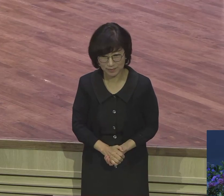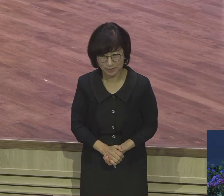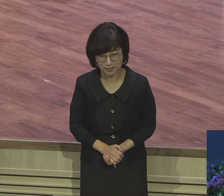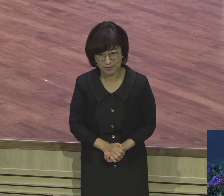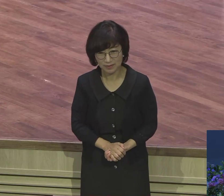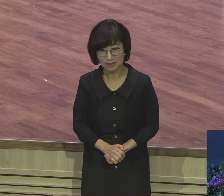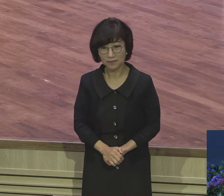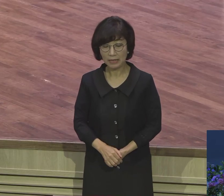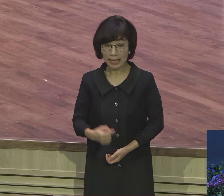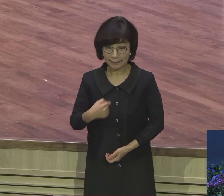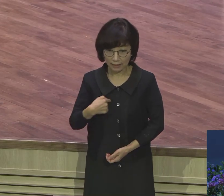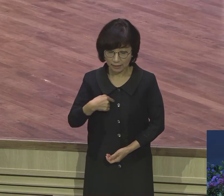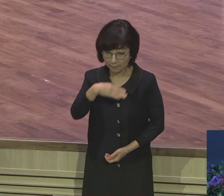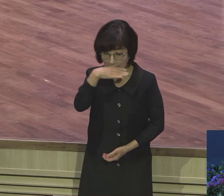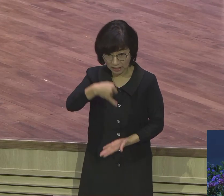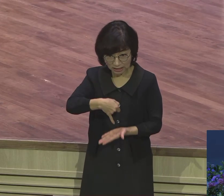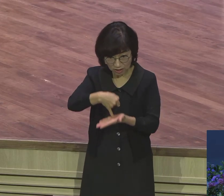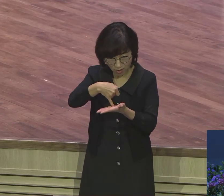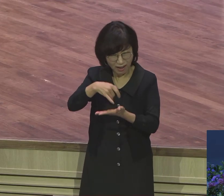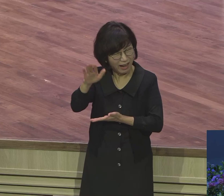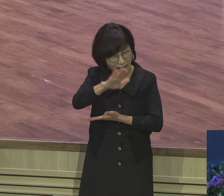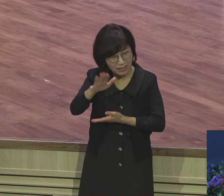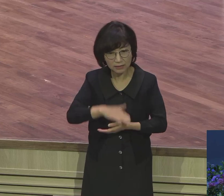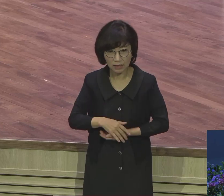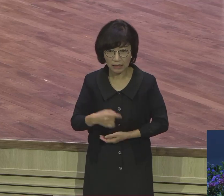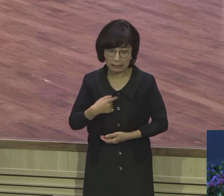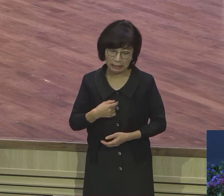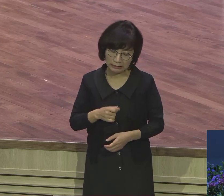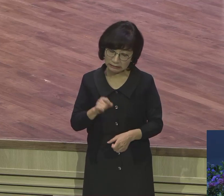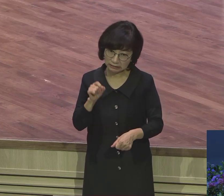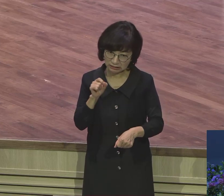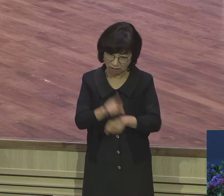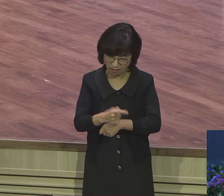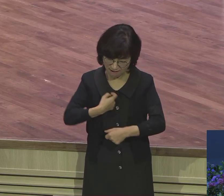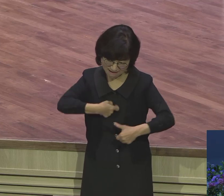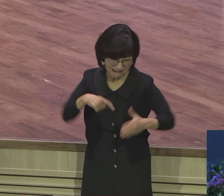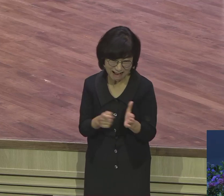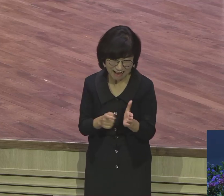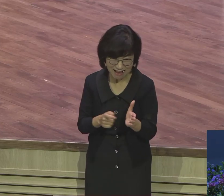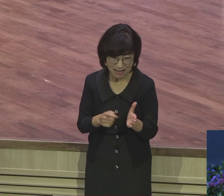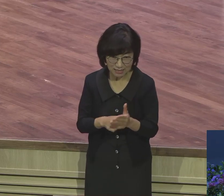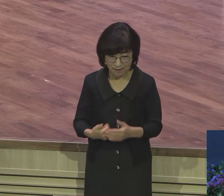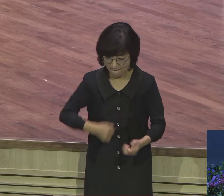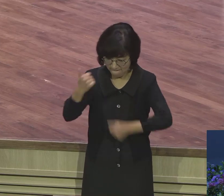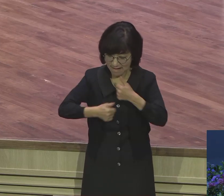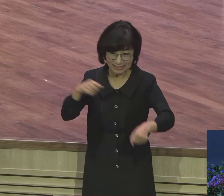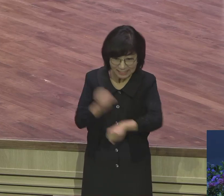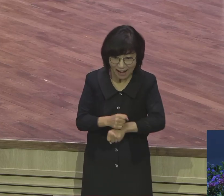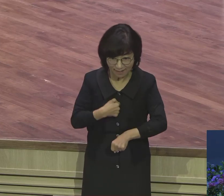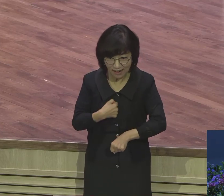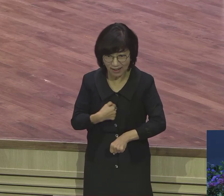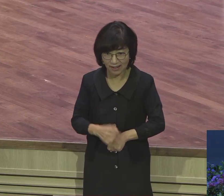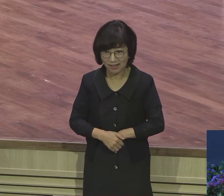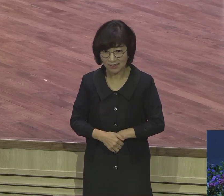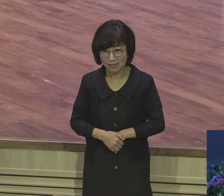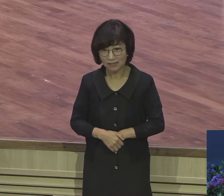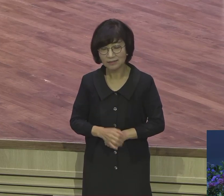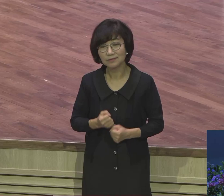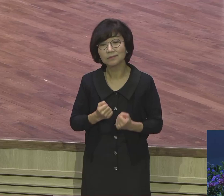하나님께서요 내가 인격이 좋아서 내 성질 더럽습니다. 내 성질 급해요. 그걸 하나님이